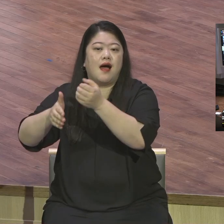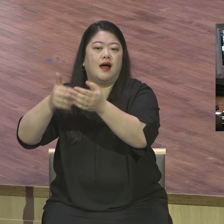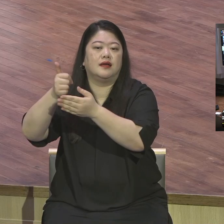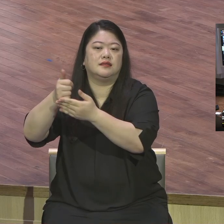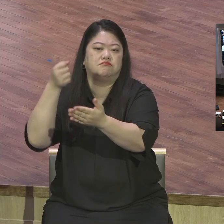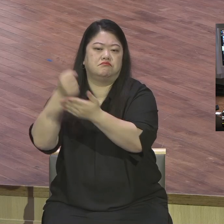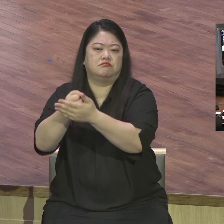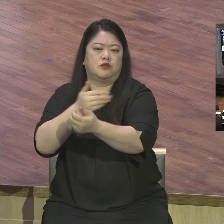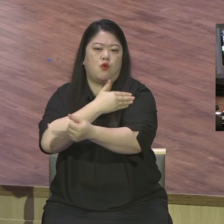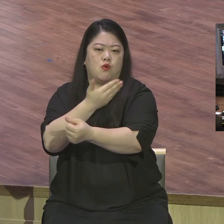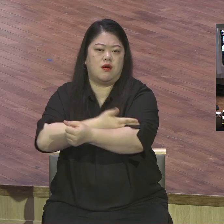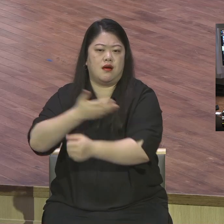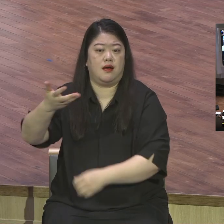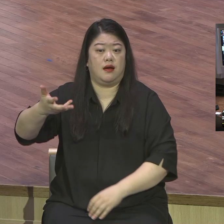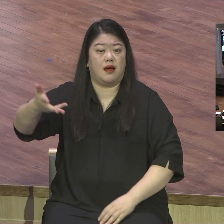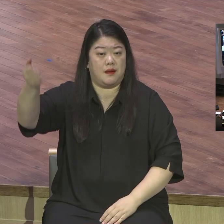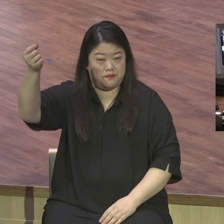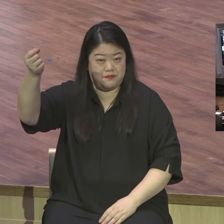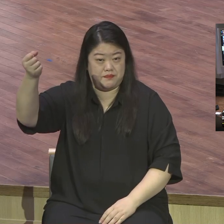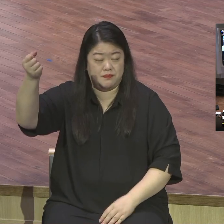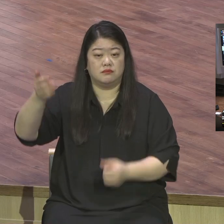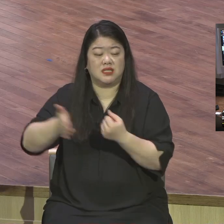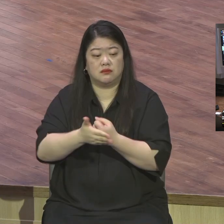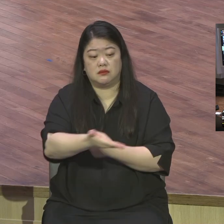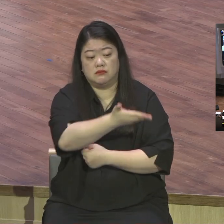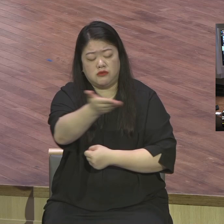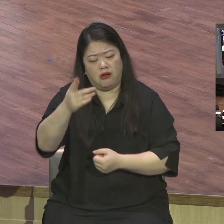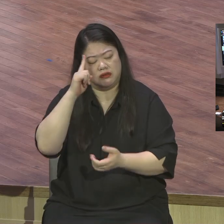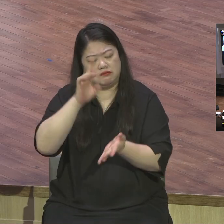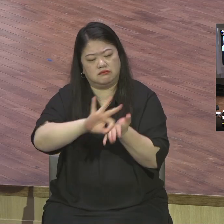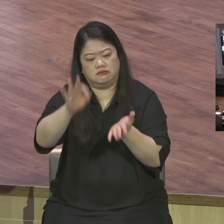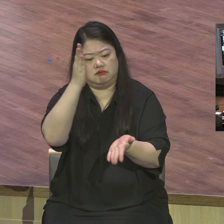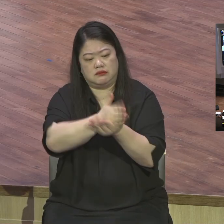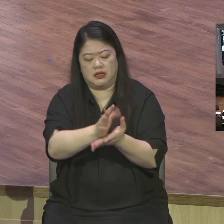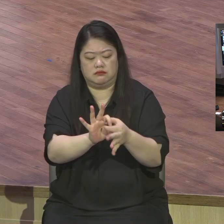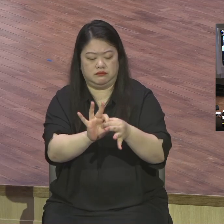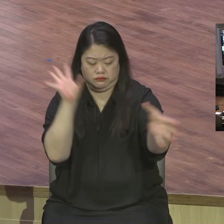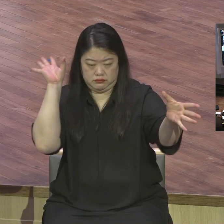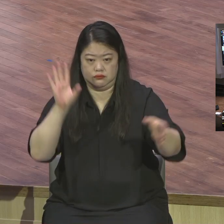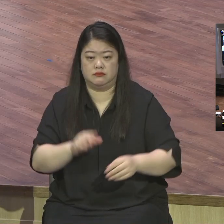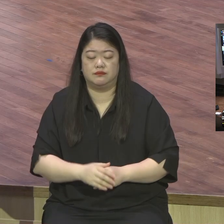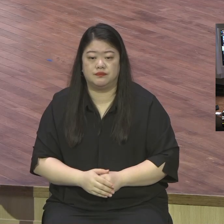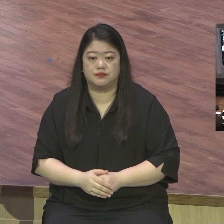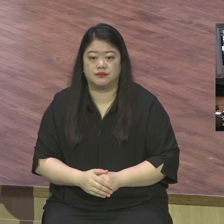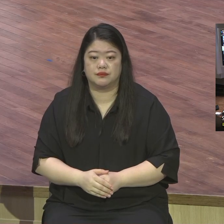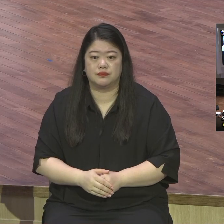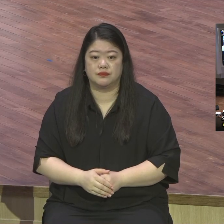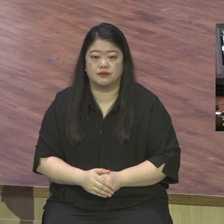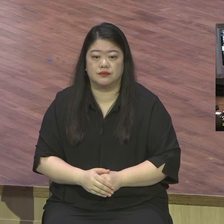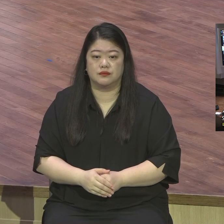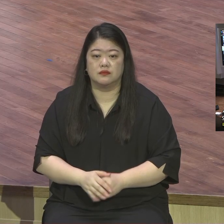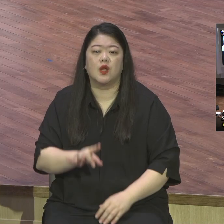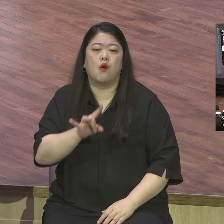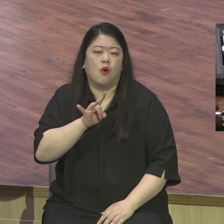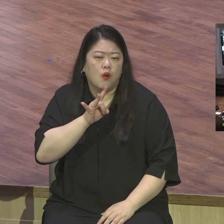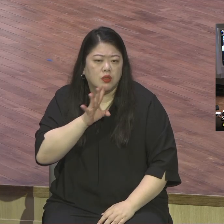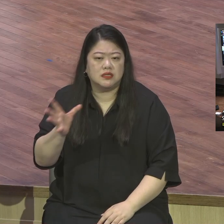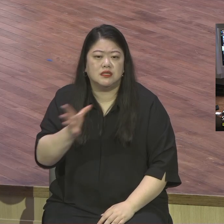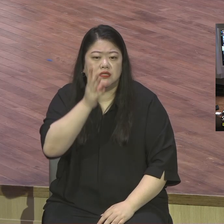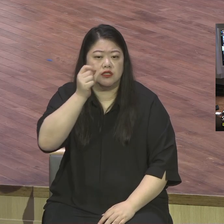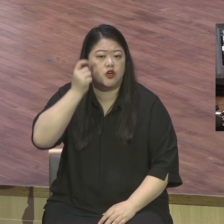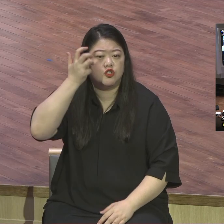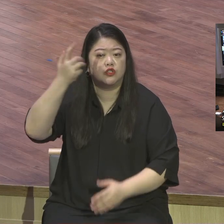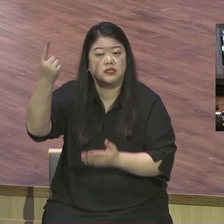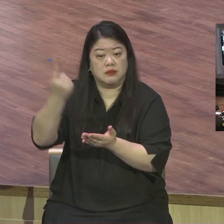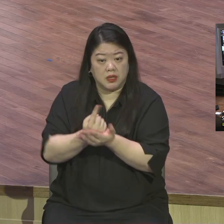권한에 두셨으니 너희의 알바 아니요. 그리고 이어지는 1장 8절입니다. 오직 성령이 되기